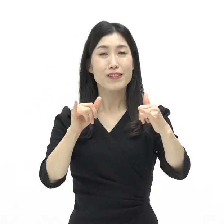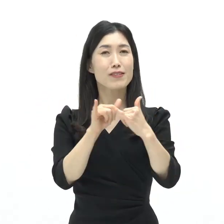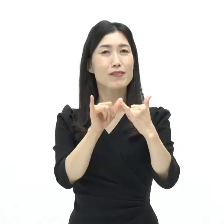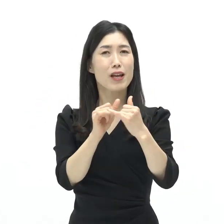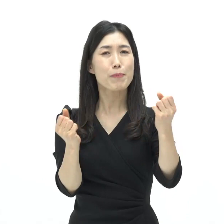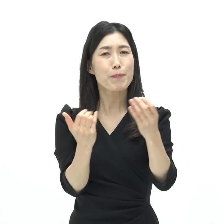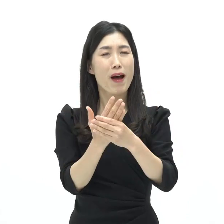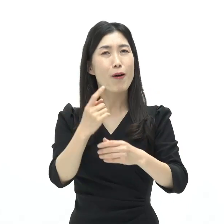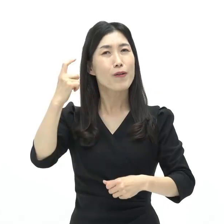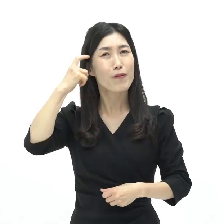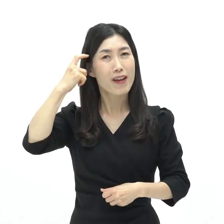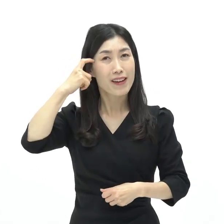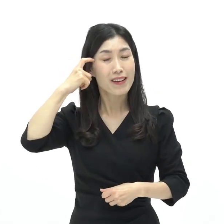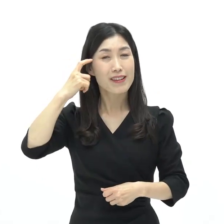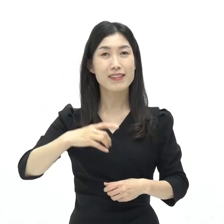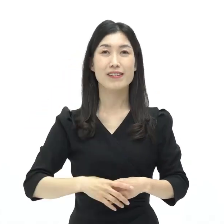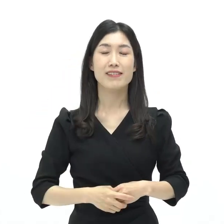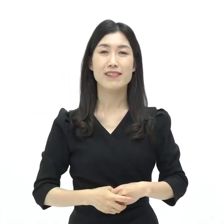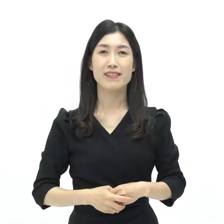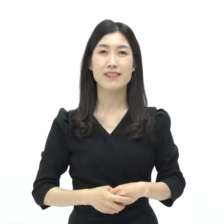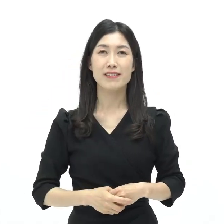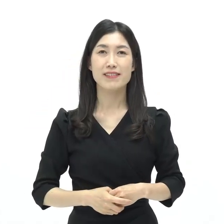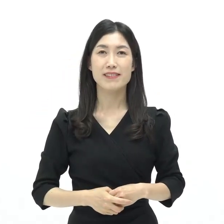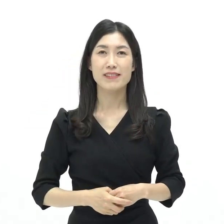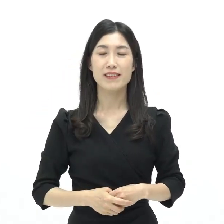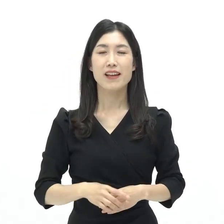6.25 전쟁은 왜 일어났을까?